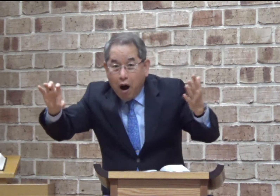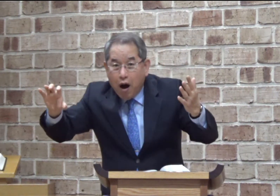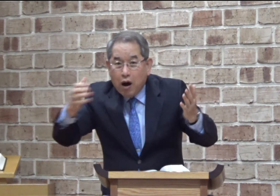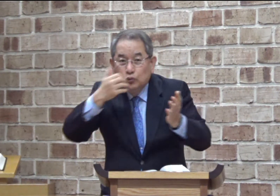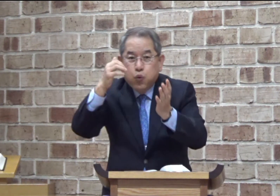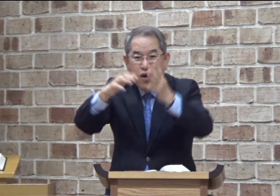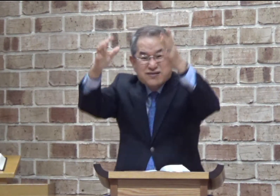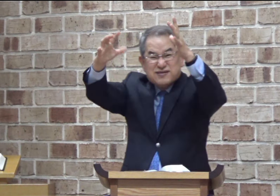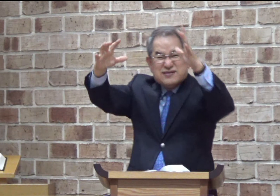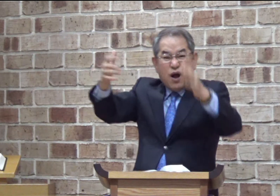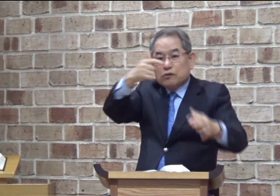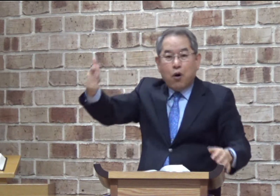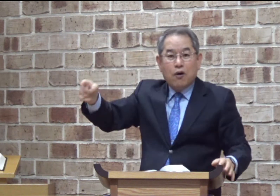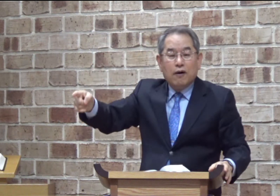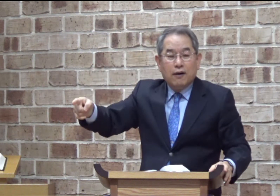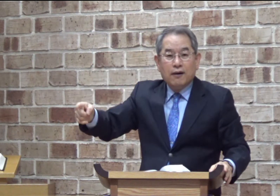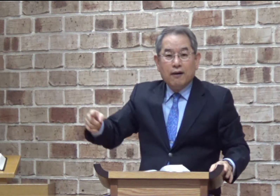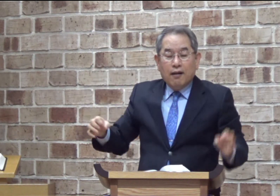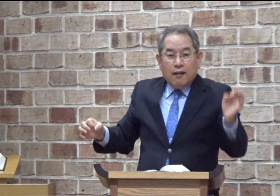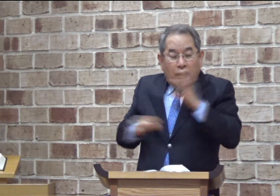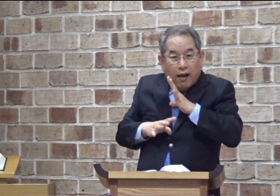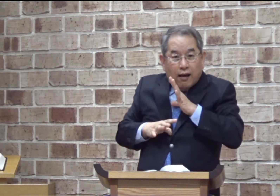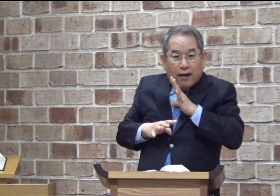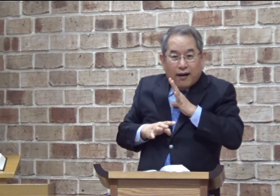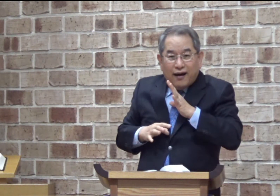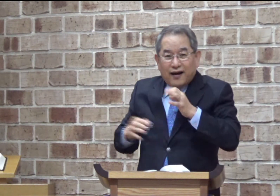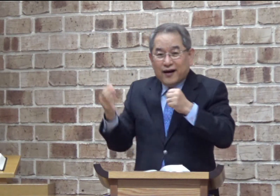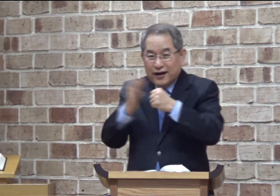똑같이 크게 조각했습니다.